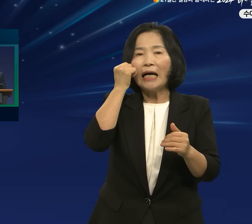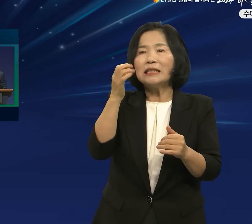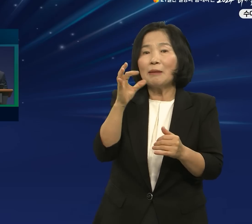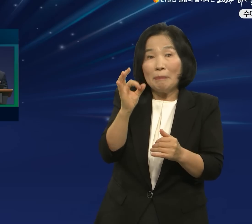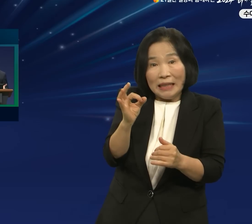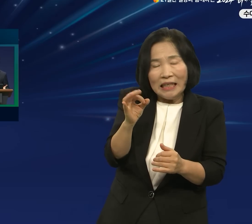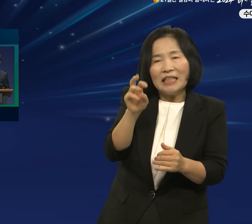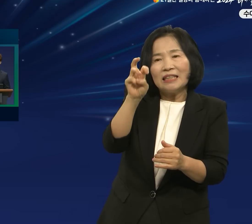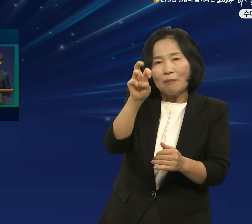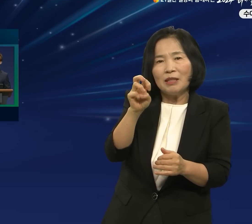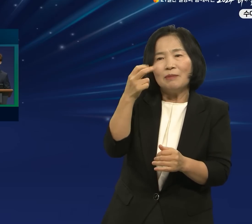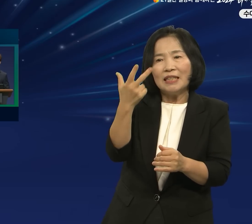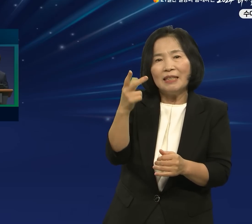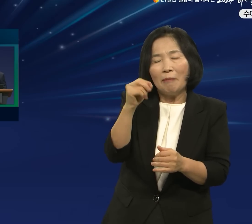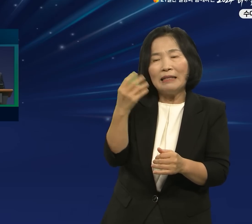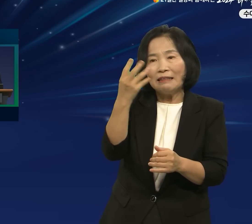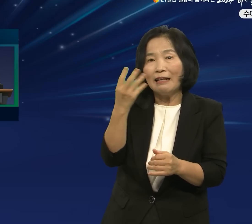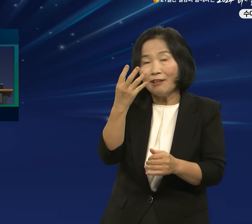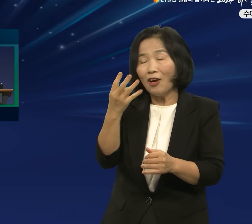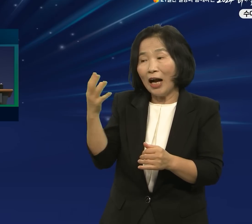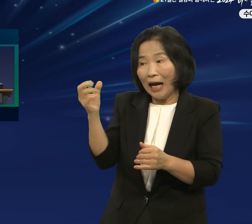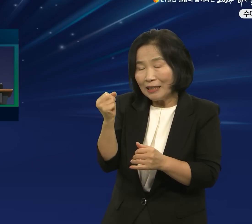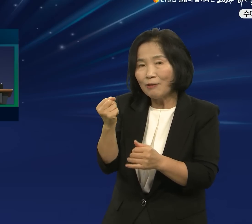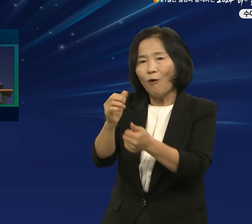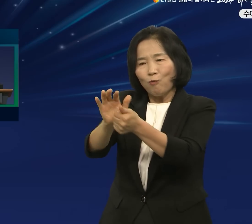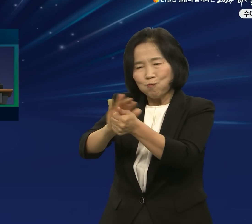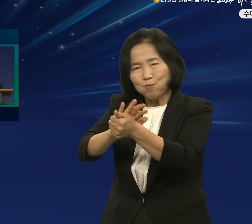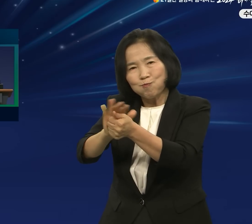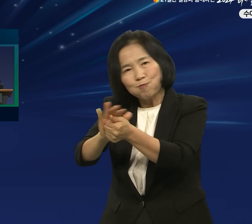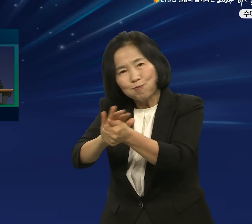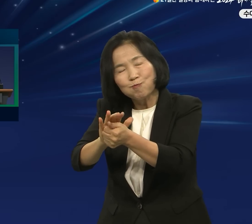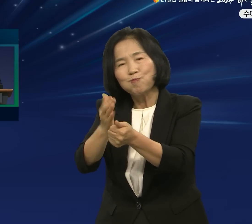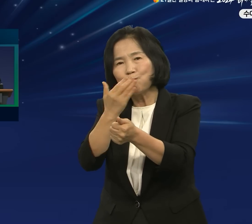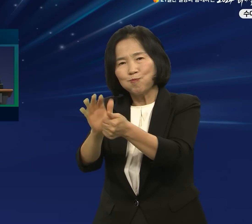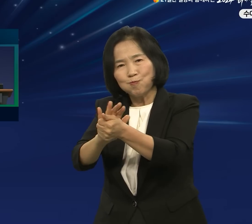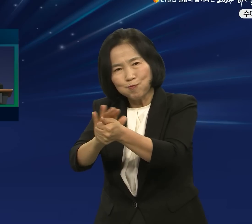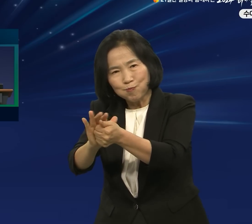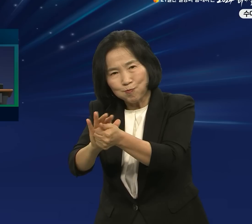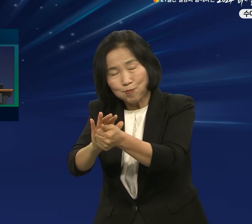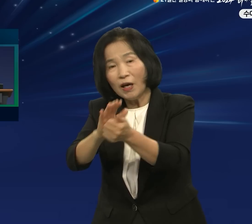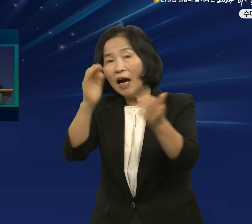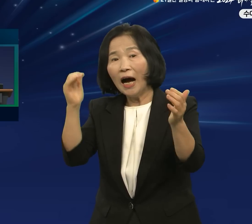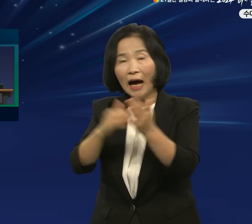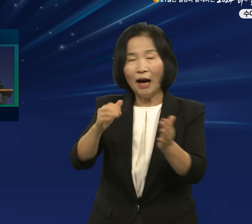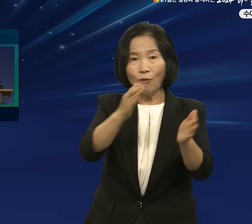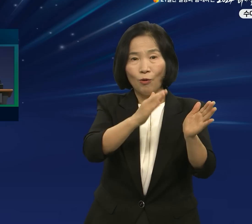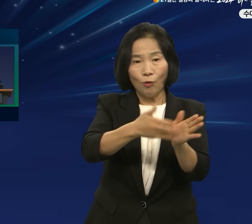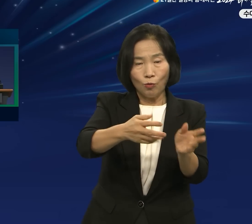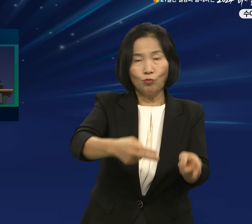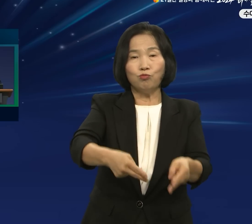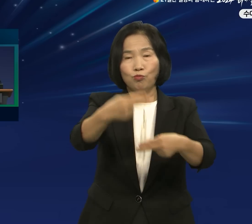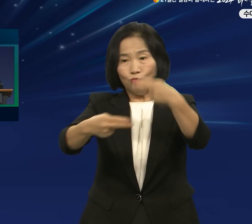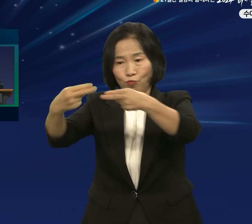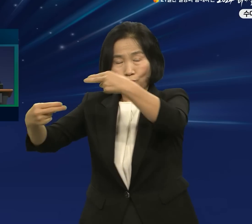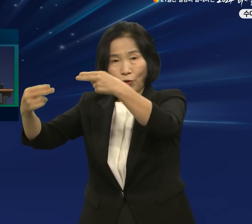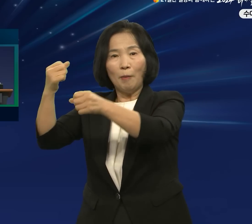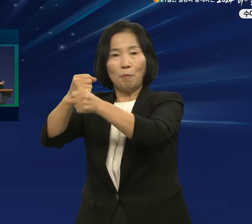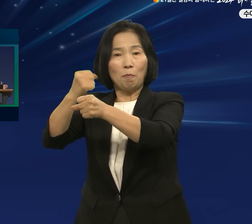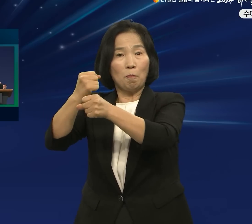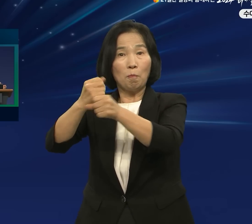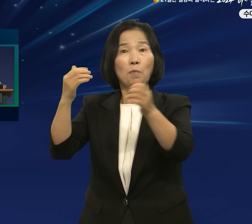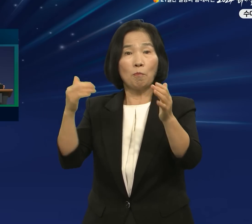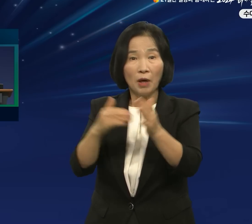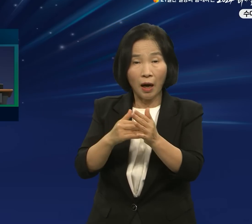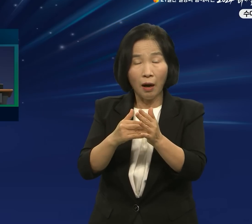원 드리고 완공을 했습니다. 땅을 파보니까 콘크리트 경계가 나왔고 오히려 땅이